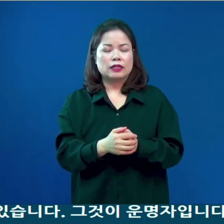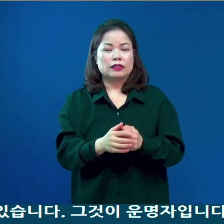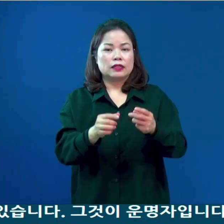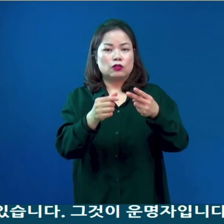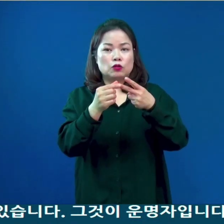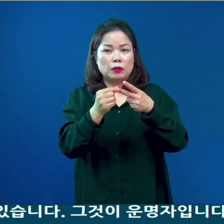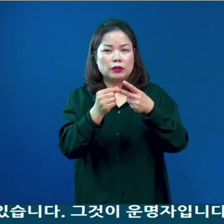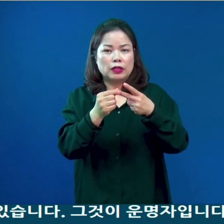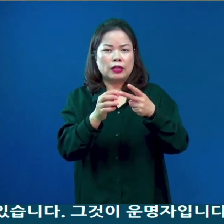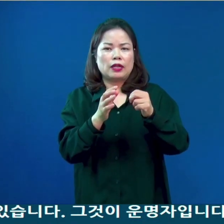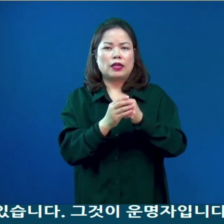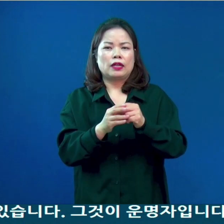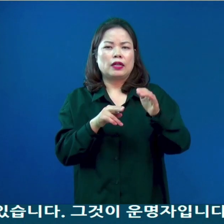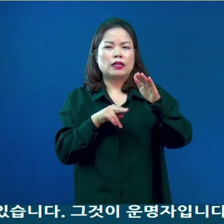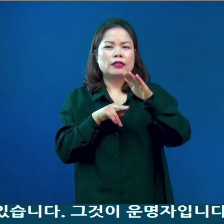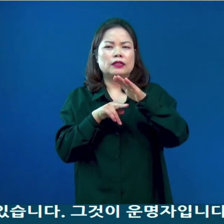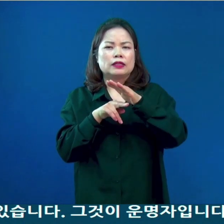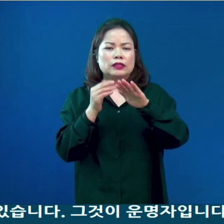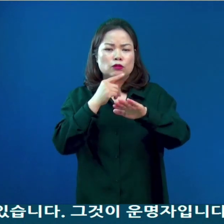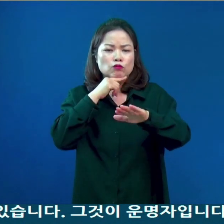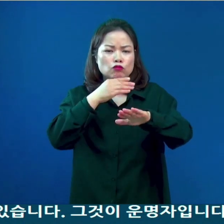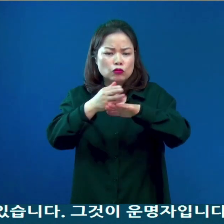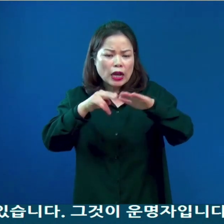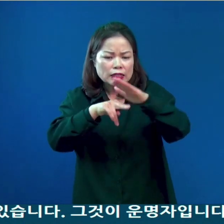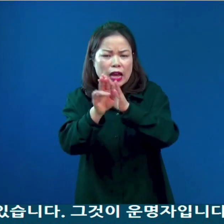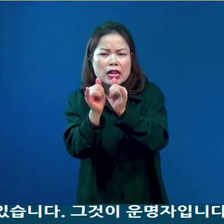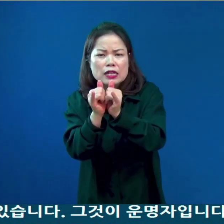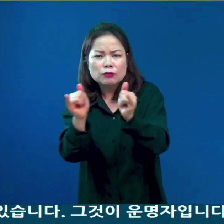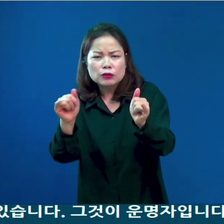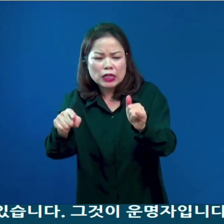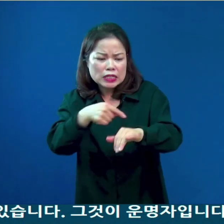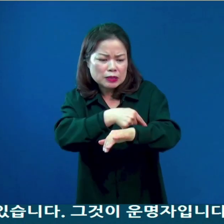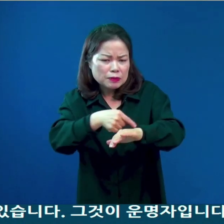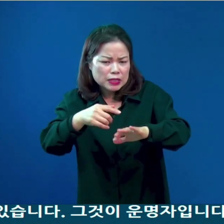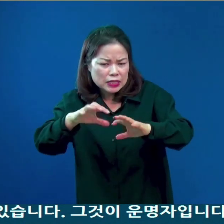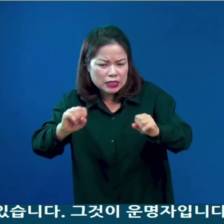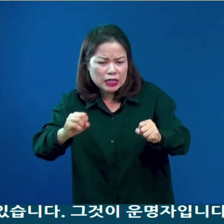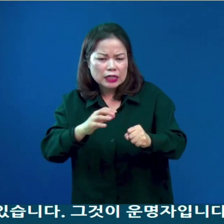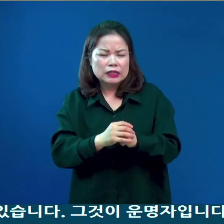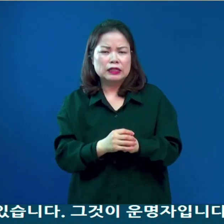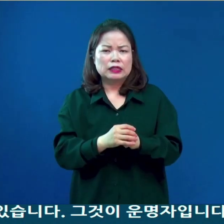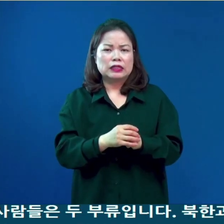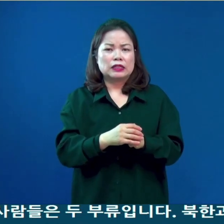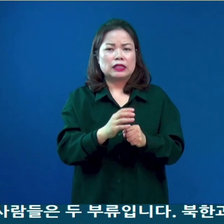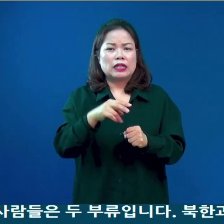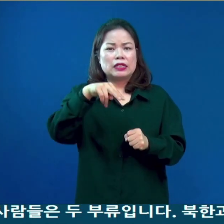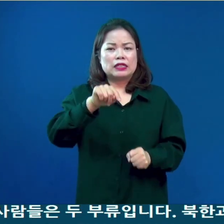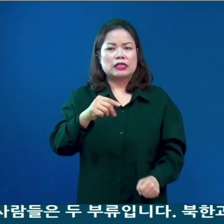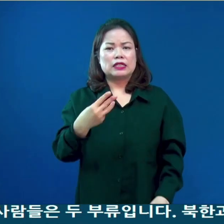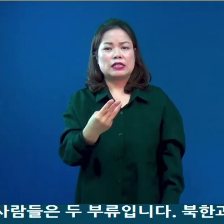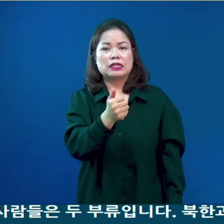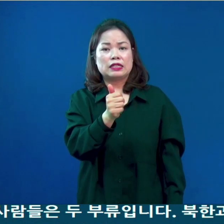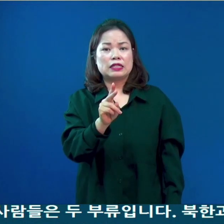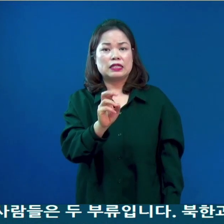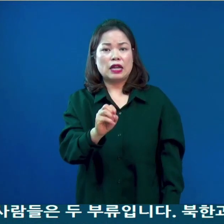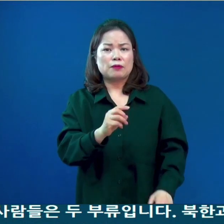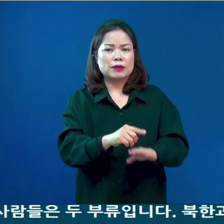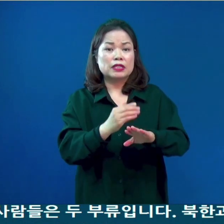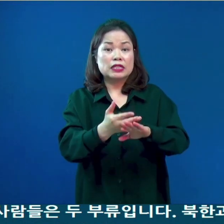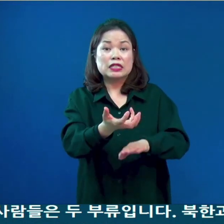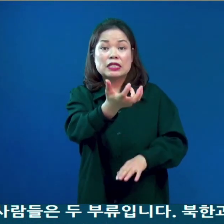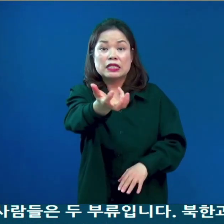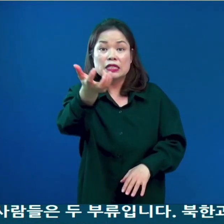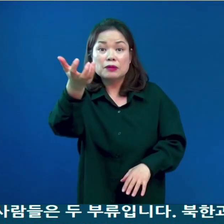탈북민들입니다. 그러면 우리 민족에게는 이미 실향민들이 있었다는 것이죠. 월남민이라고도